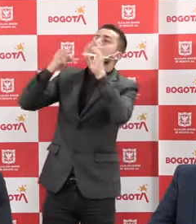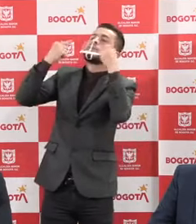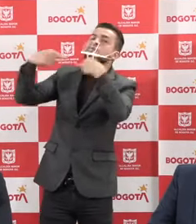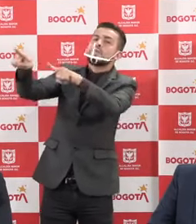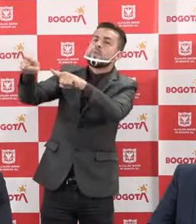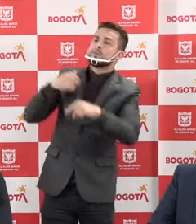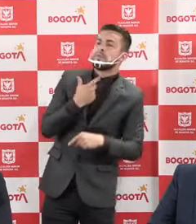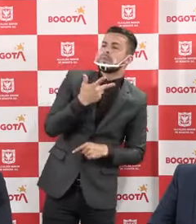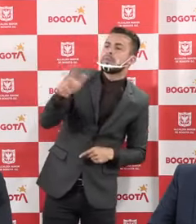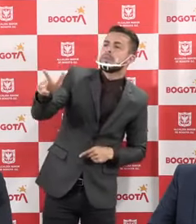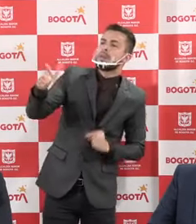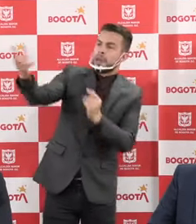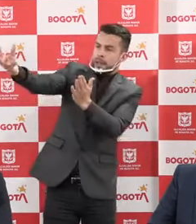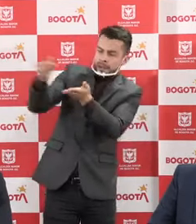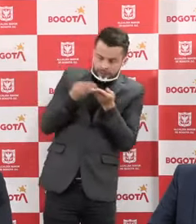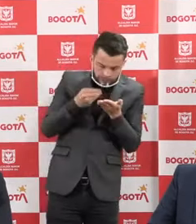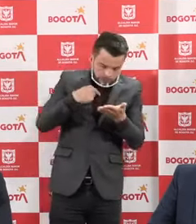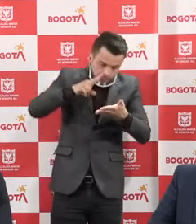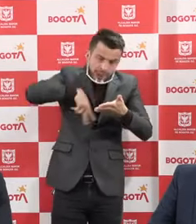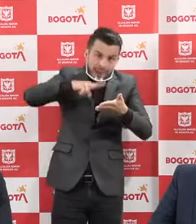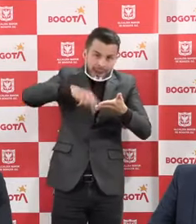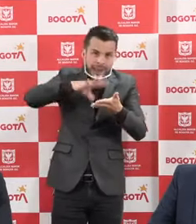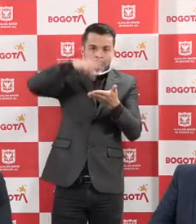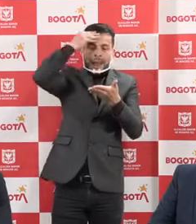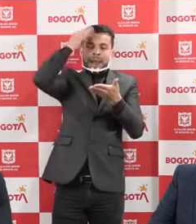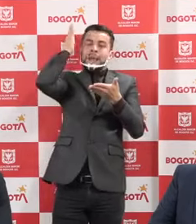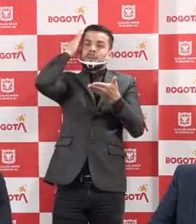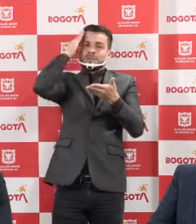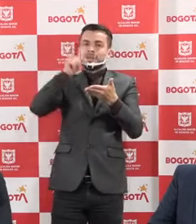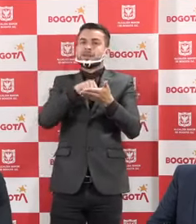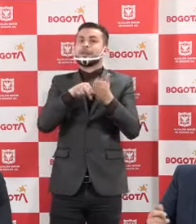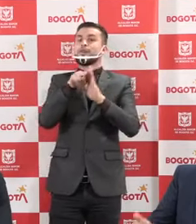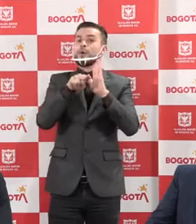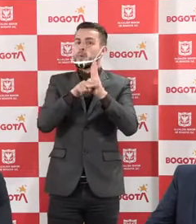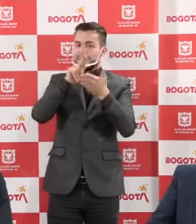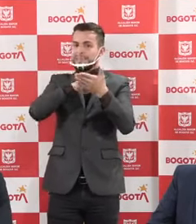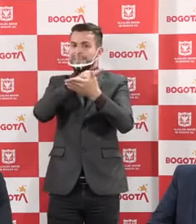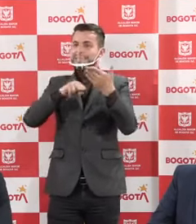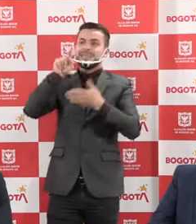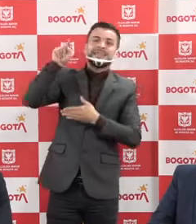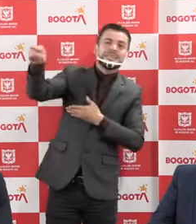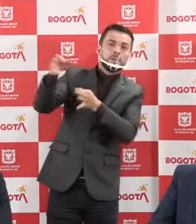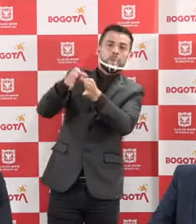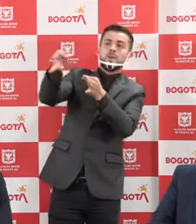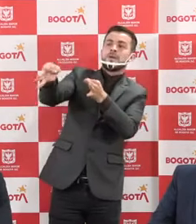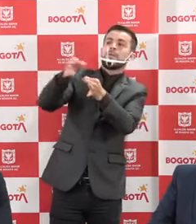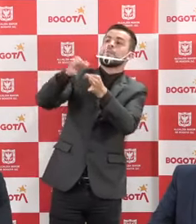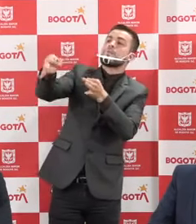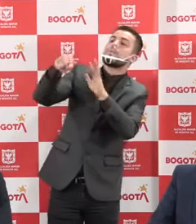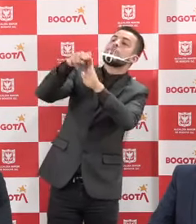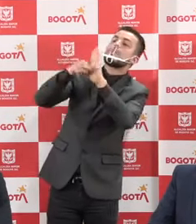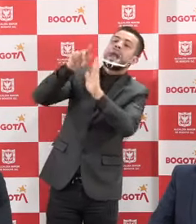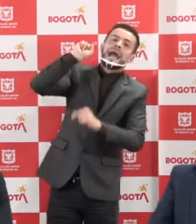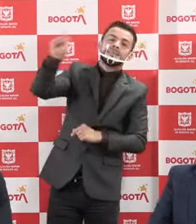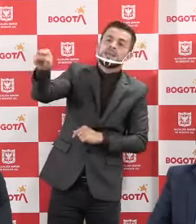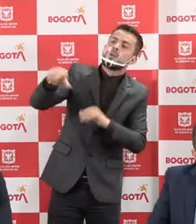nacionales los viajeros deben tener muy en cuenta las restricciones desde sus lugares de destino justamente